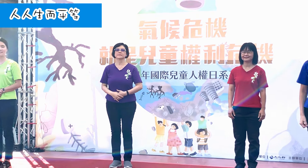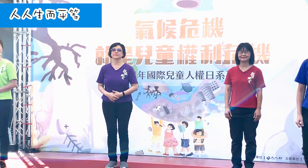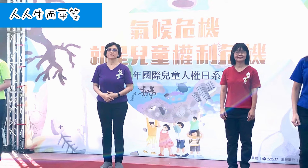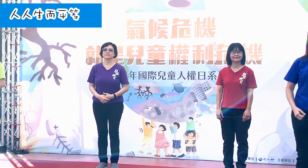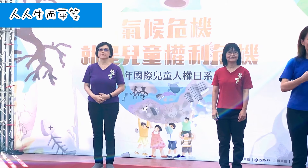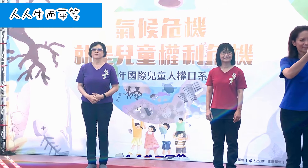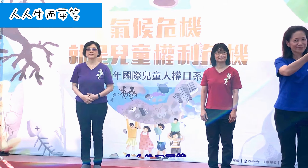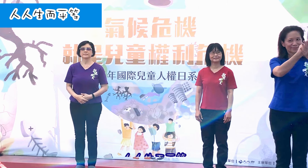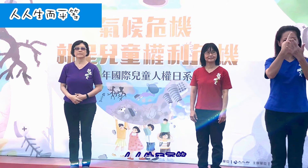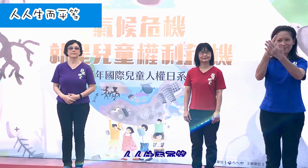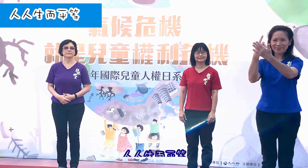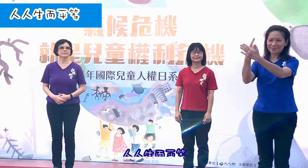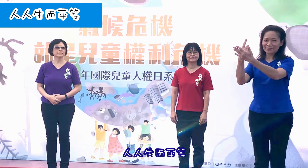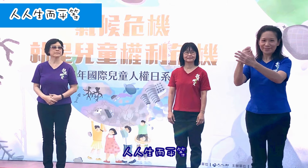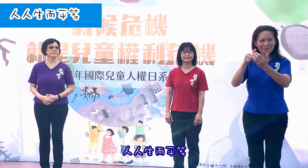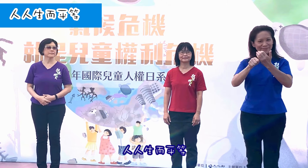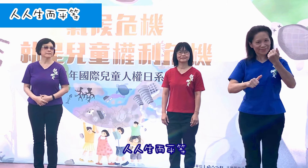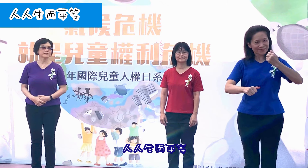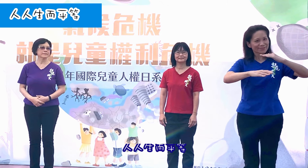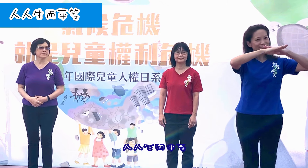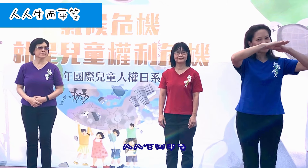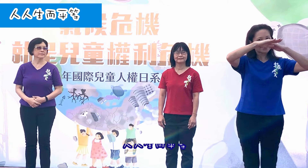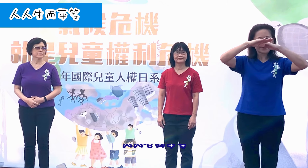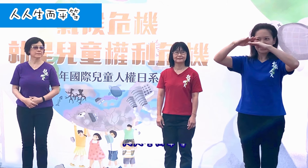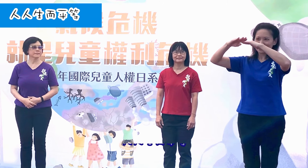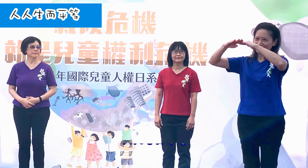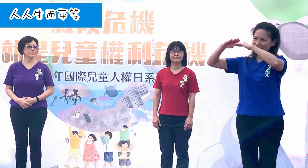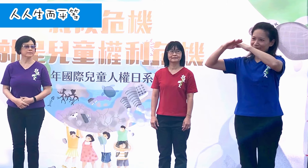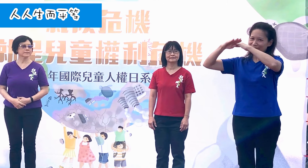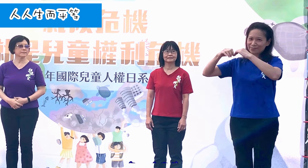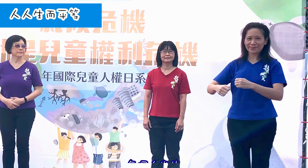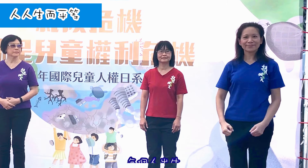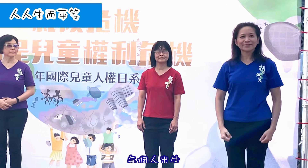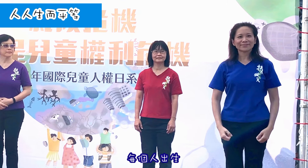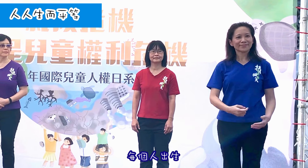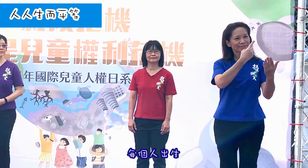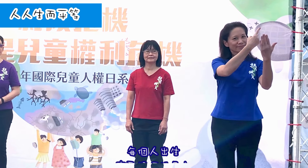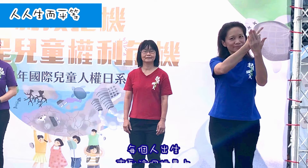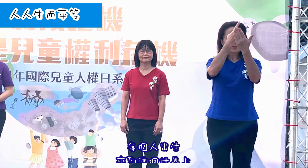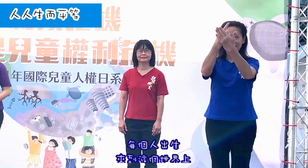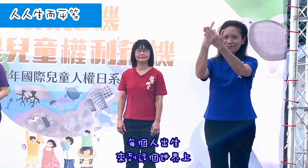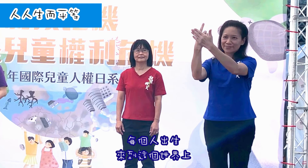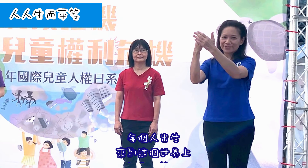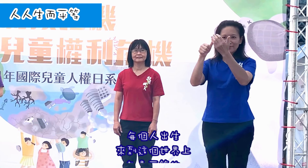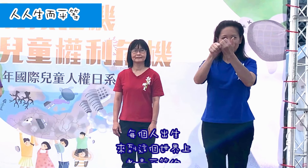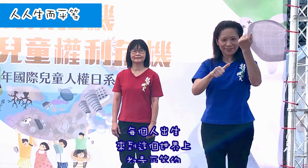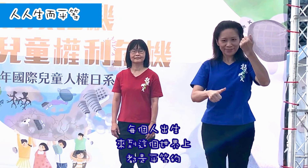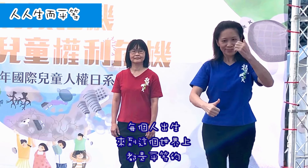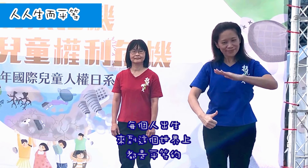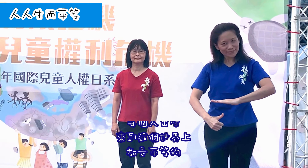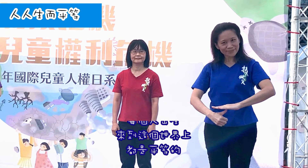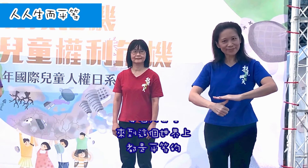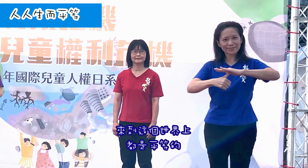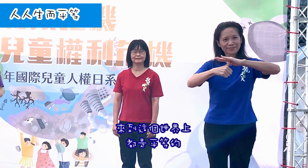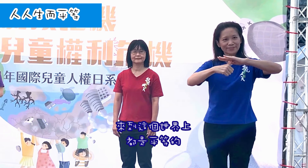人人生而平等，每个人出生来到这个世界上都是平等